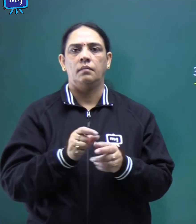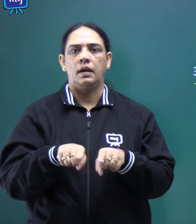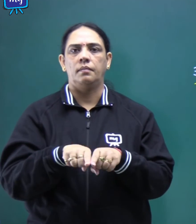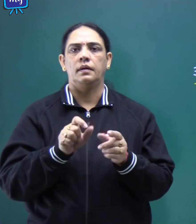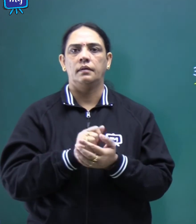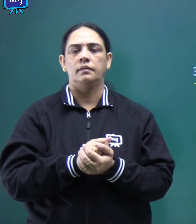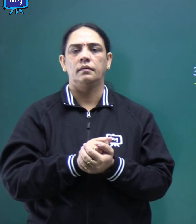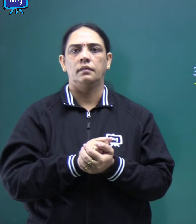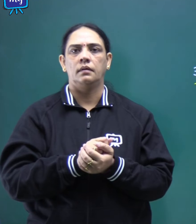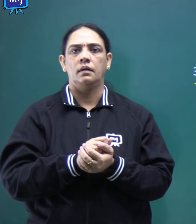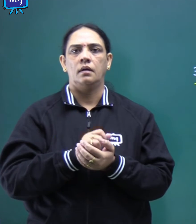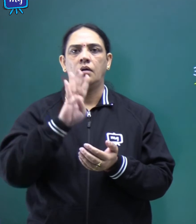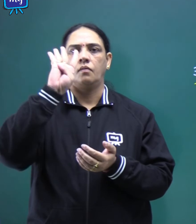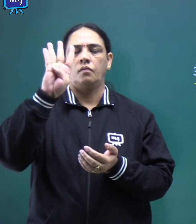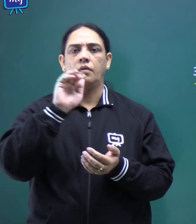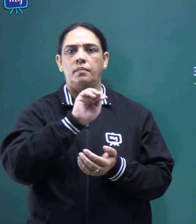बराबर 4/3